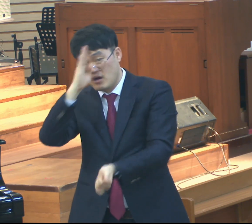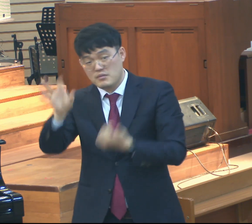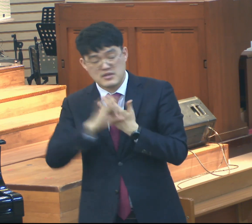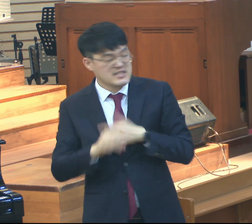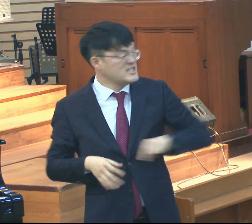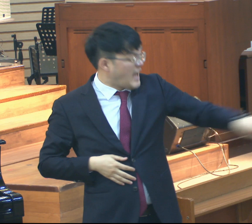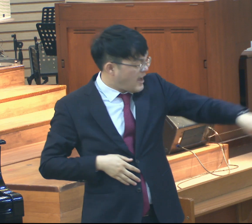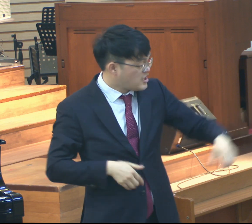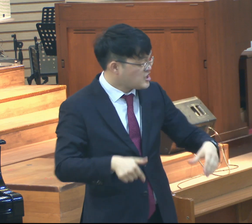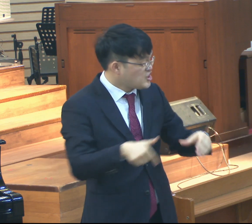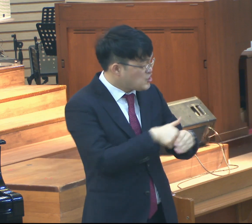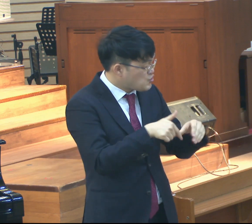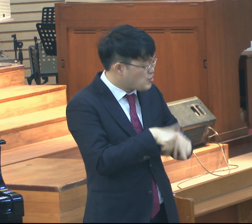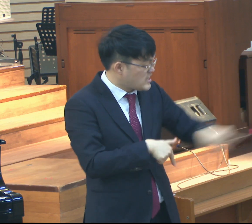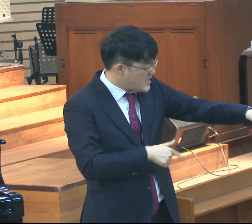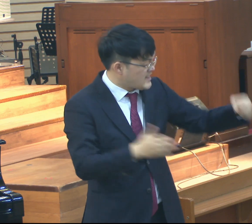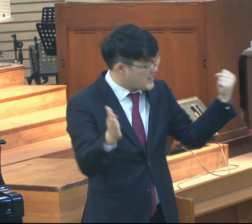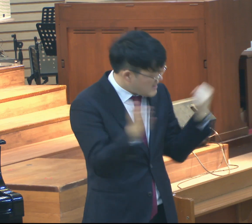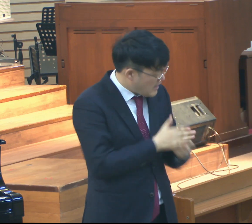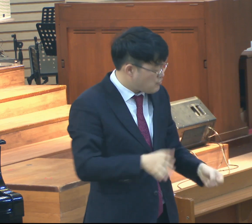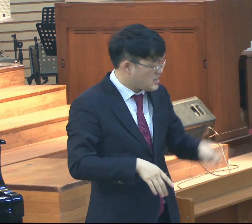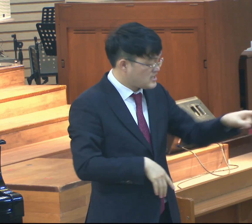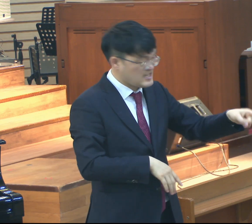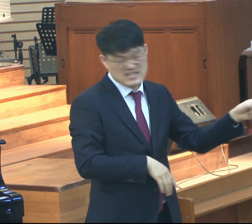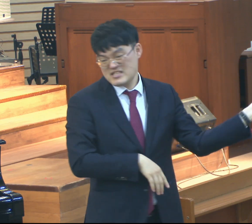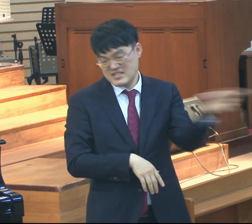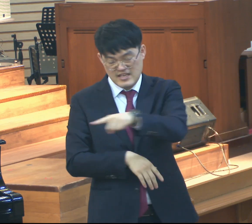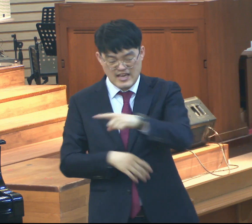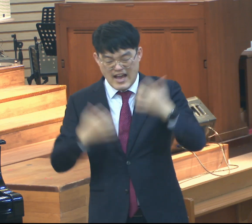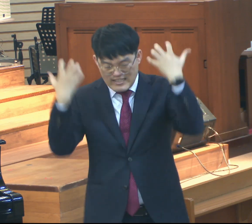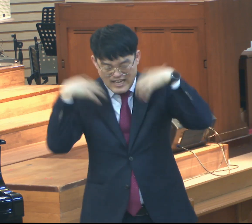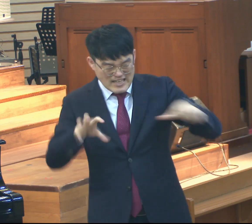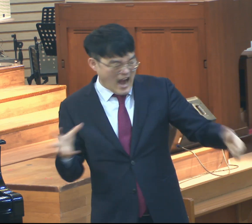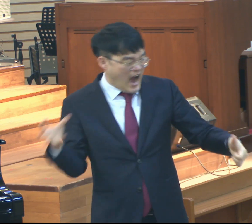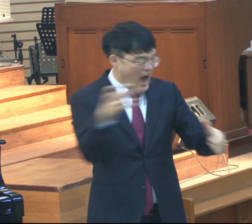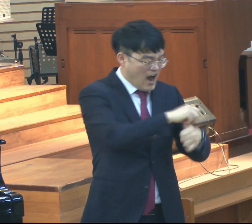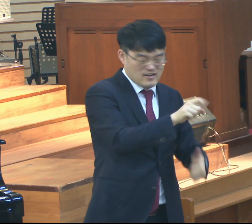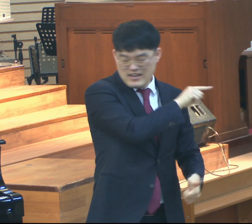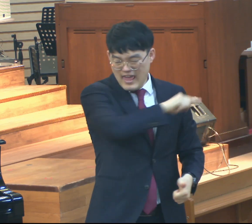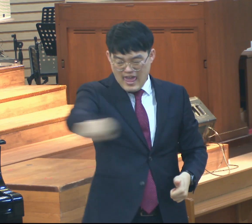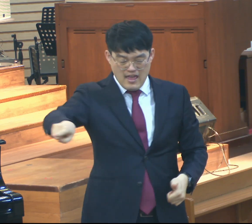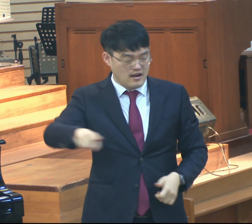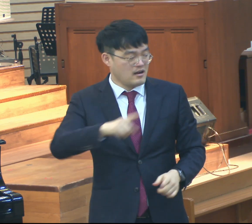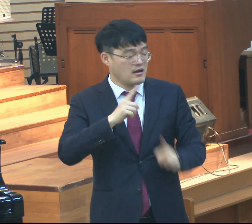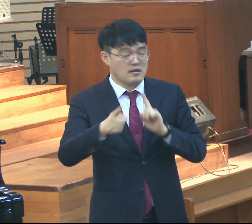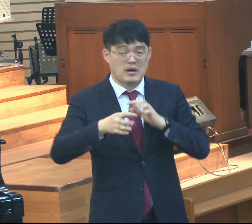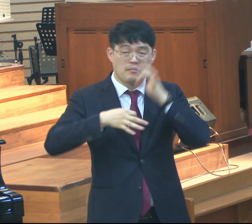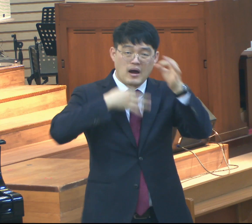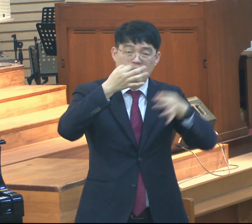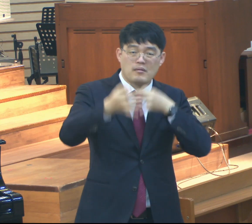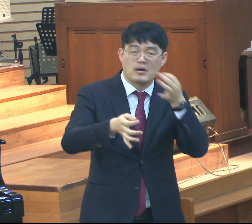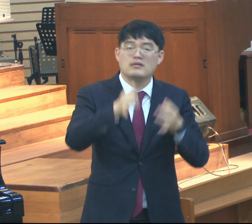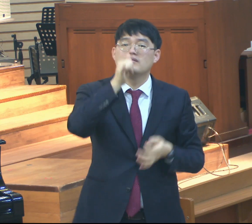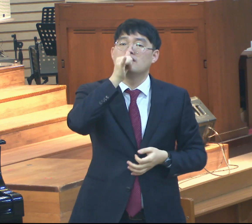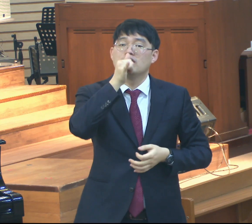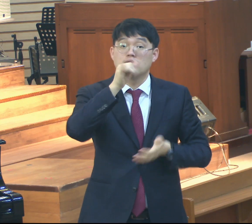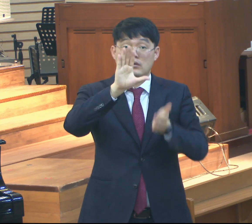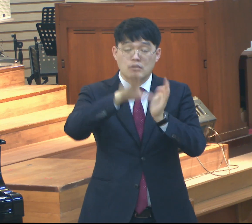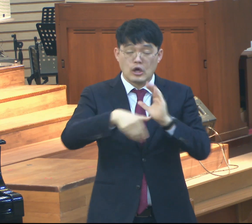기독교인들을 사자밥으로라는 외침이 들려오곤 했다. 그런데 기독교인들이 무기를 들고 나가서